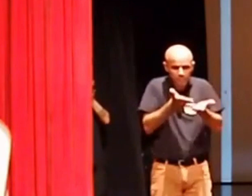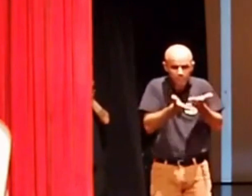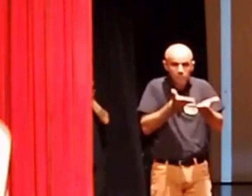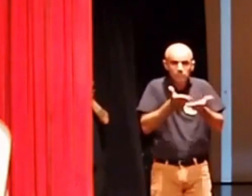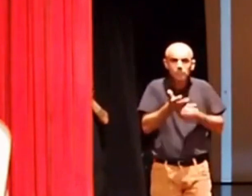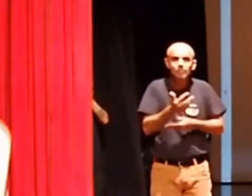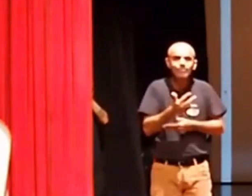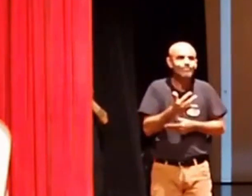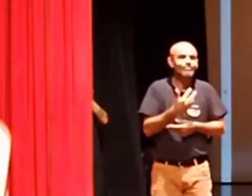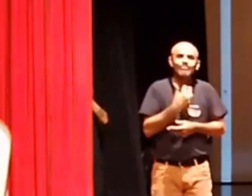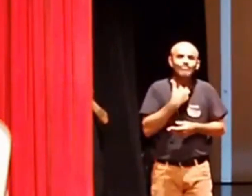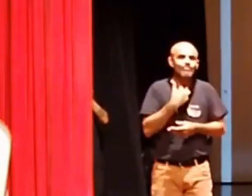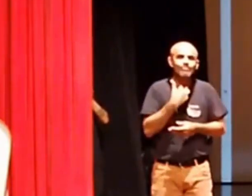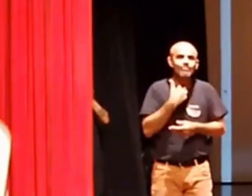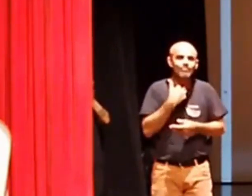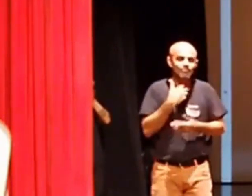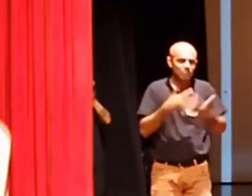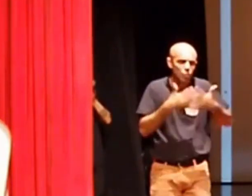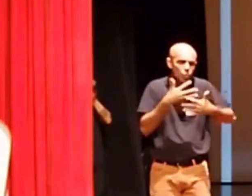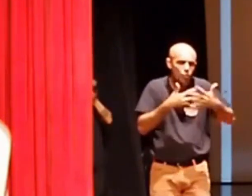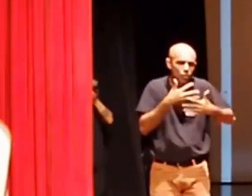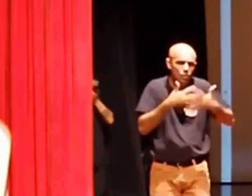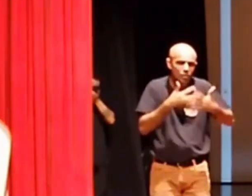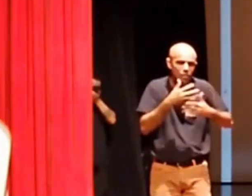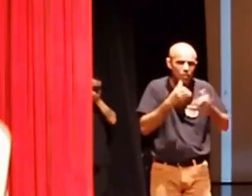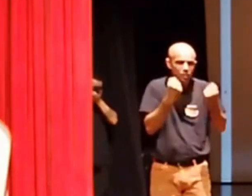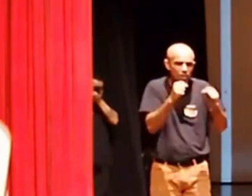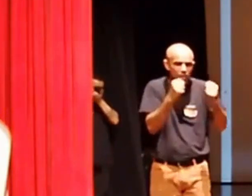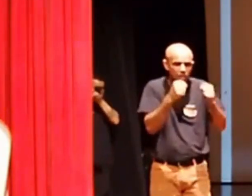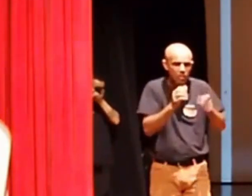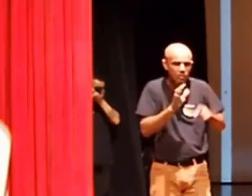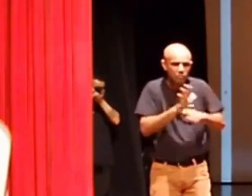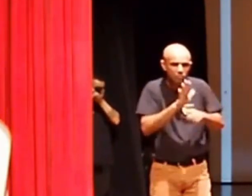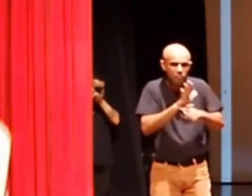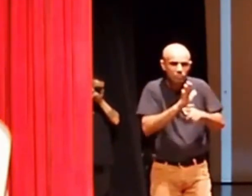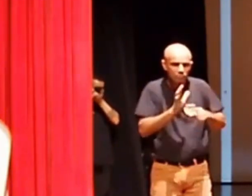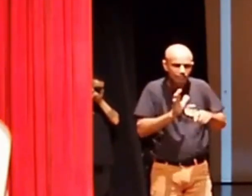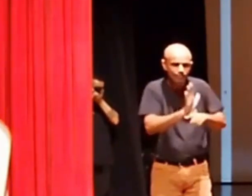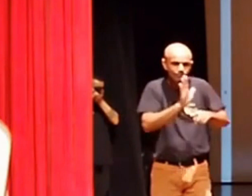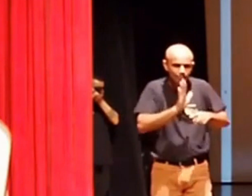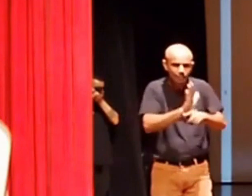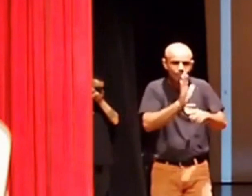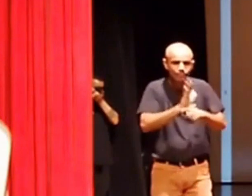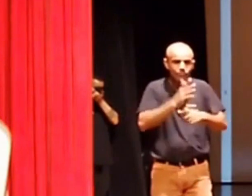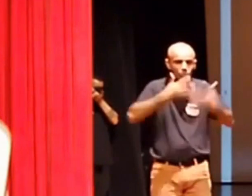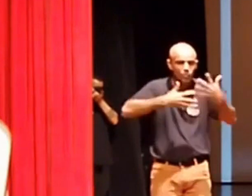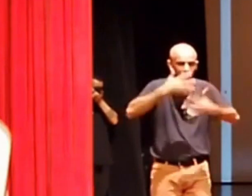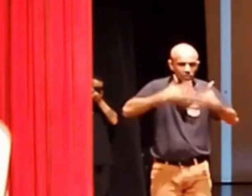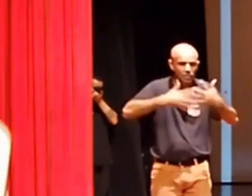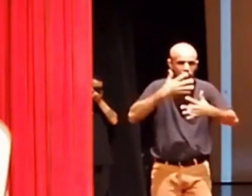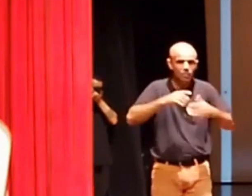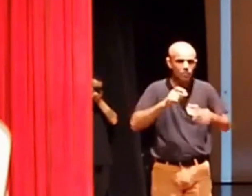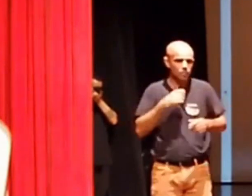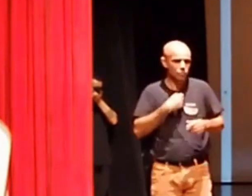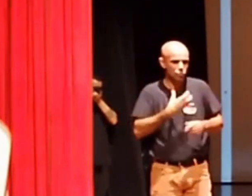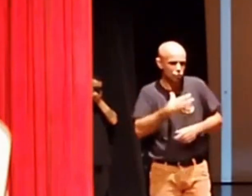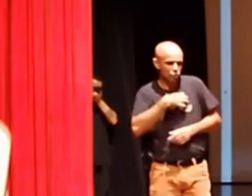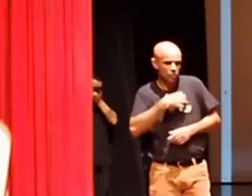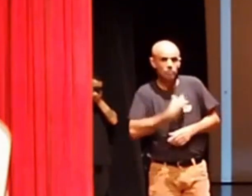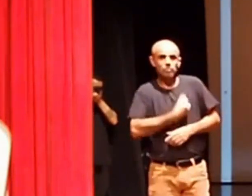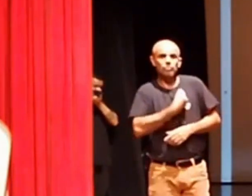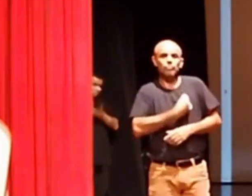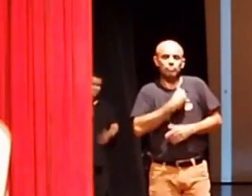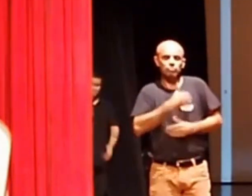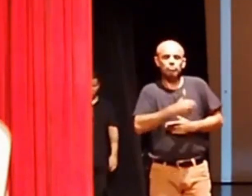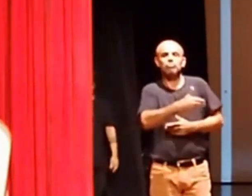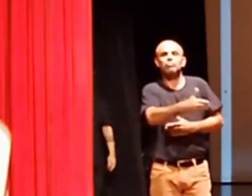não só vai interferir ali com exercícios, mas a gente também vai interferir na educação do paciente.